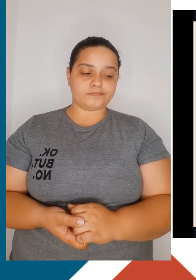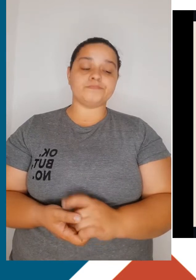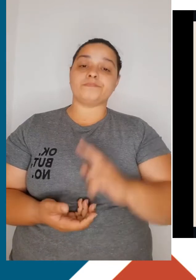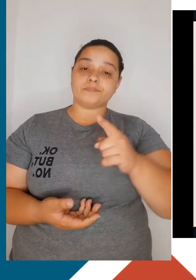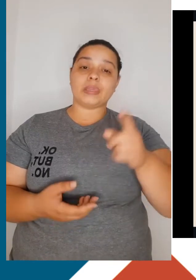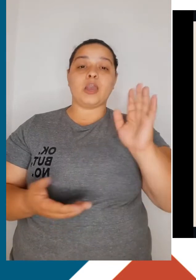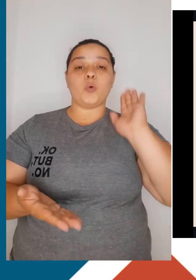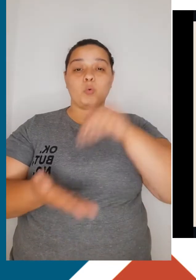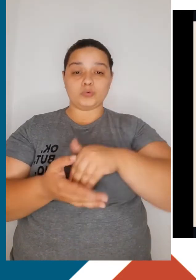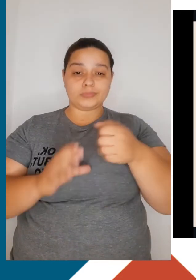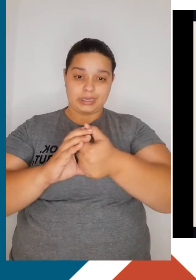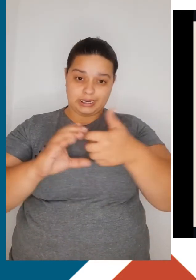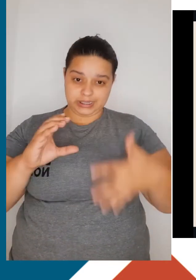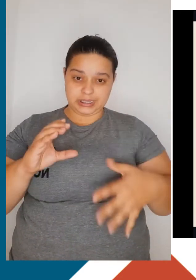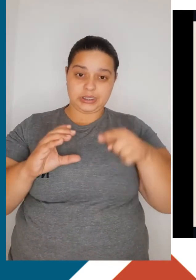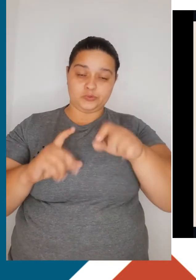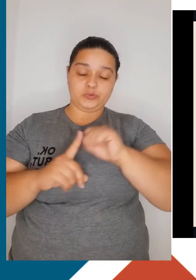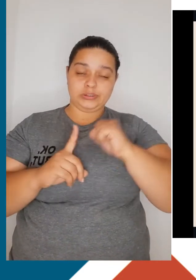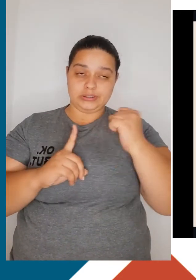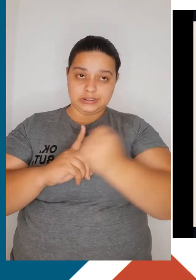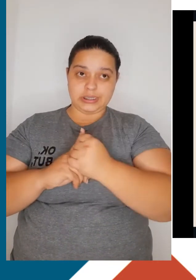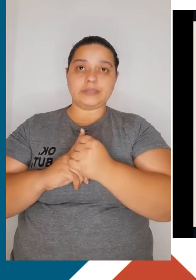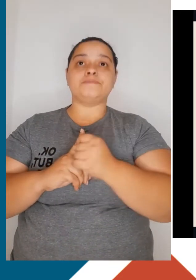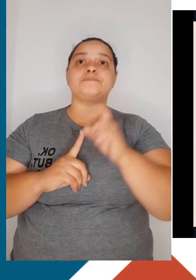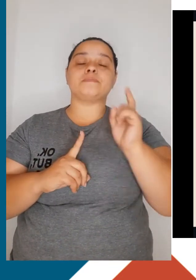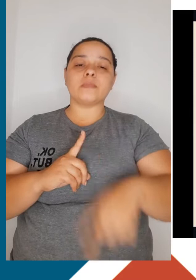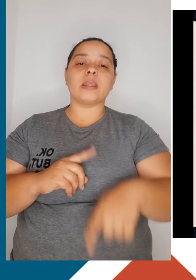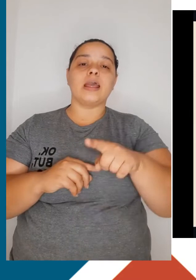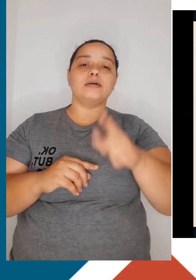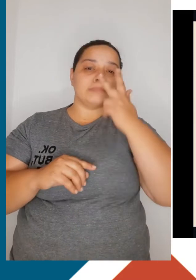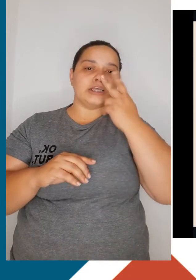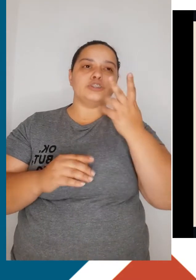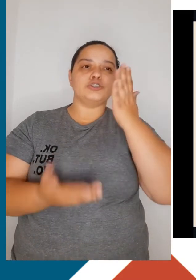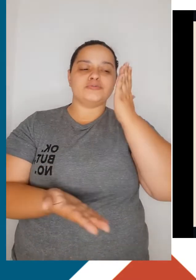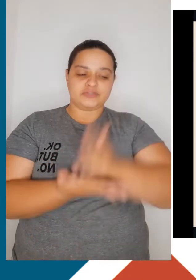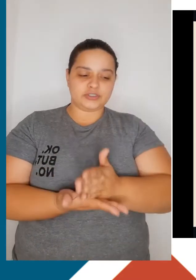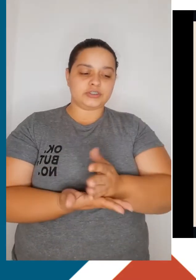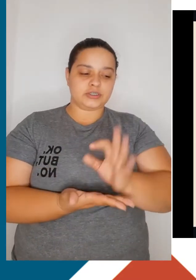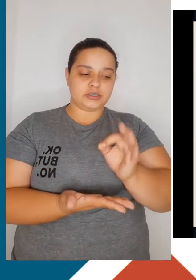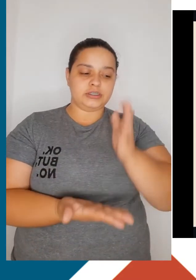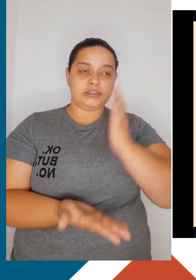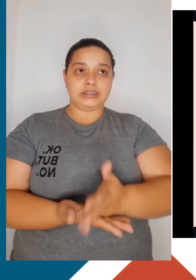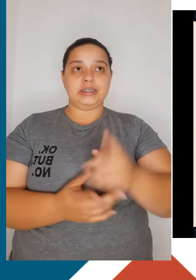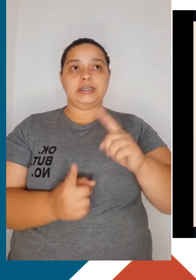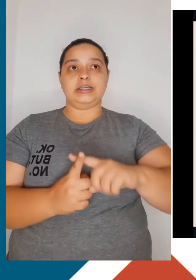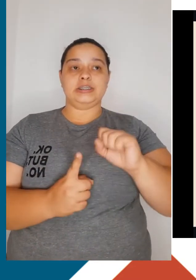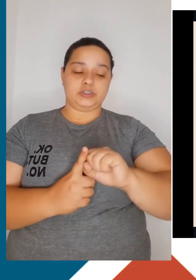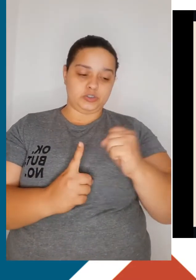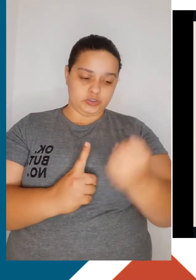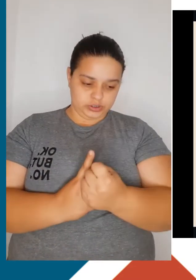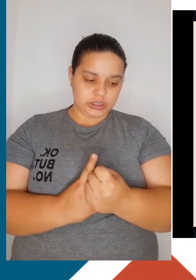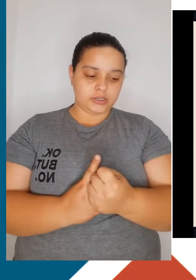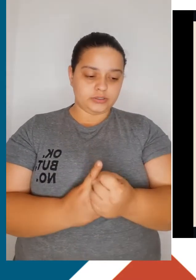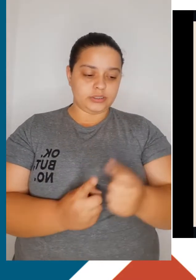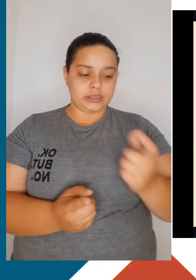Uma última característica dessa sociedade é que ela era dividida em sociedade de ordens,